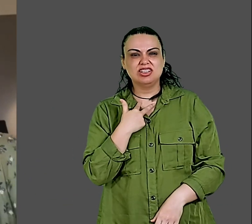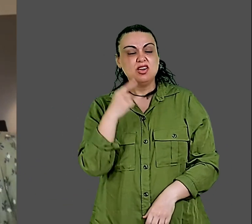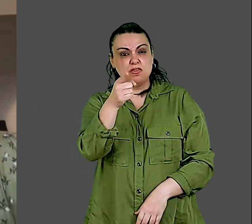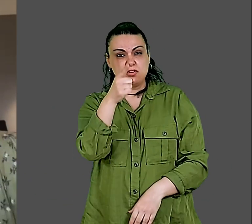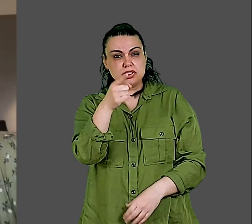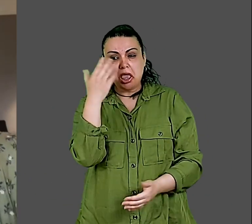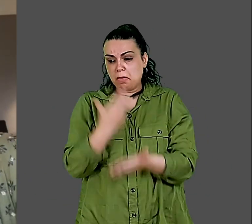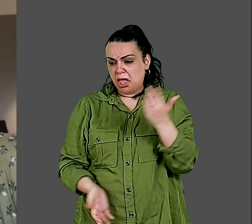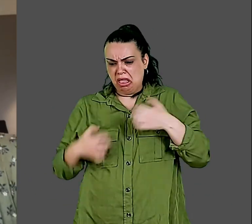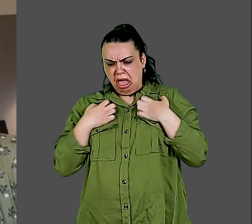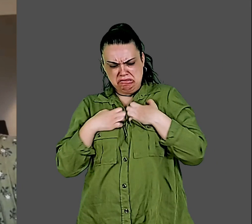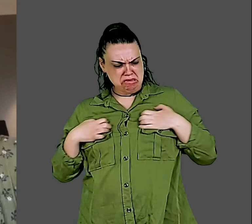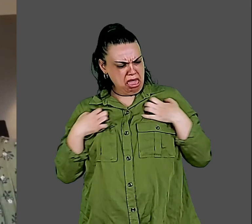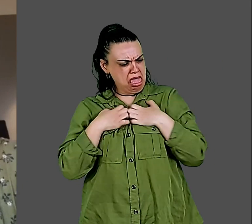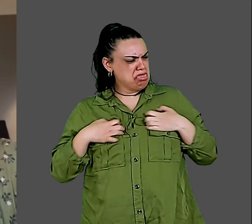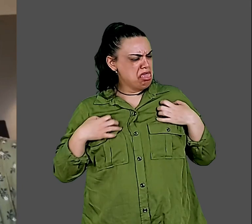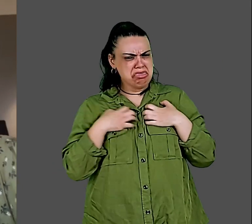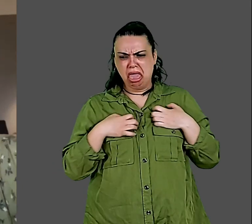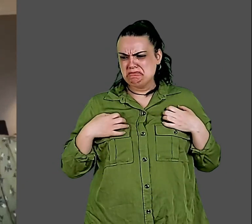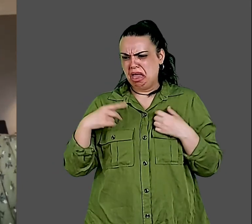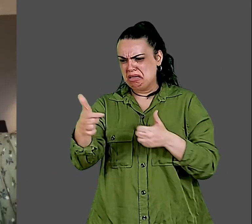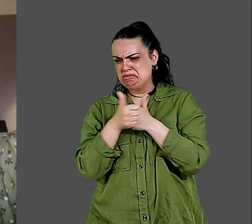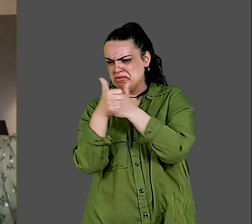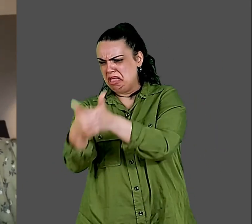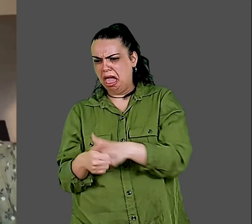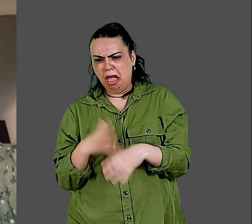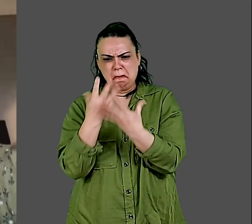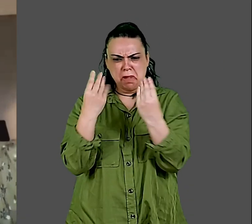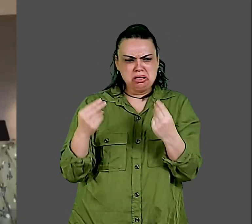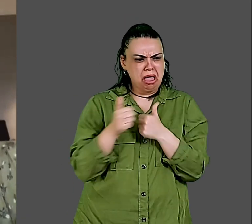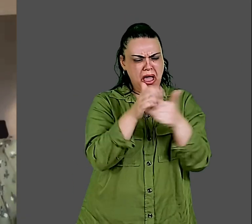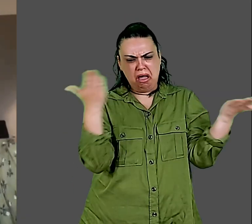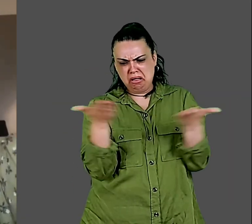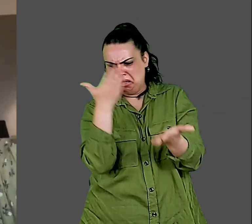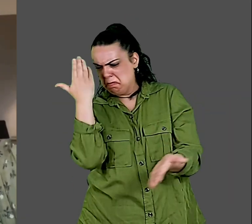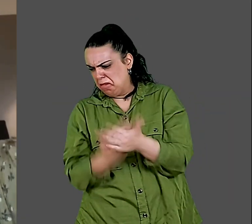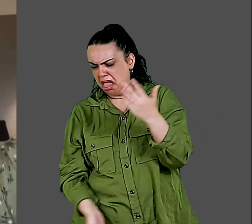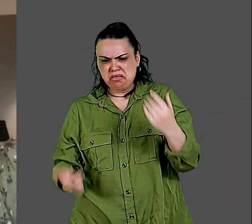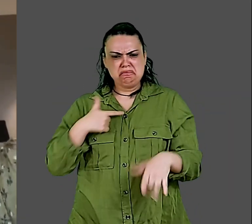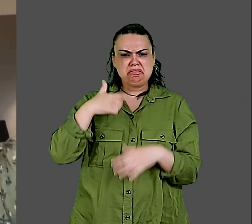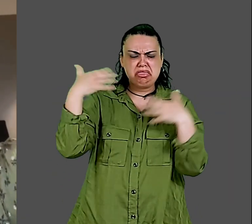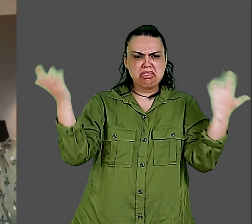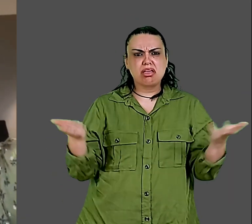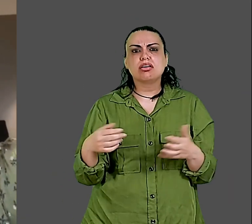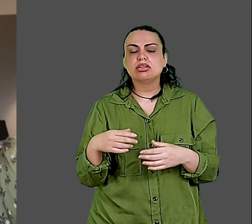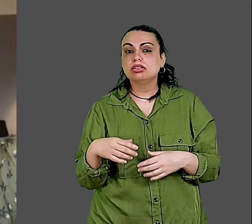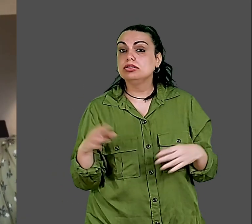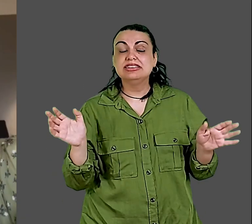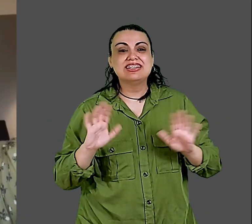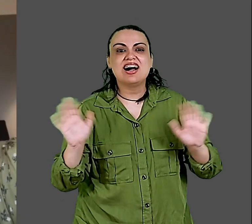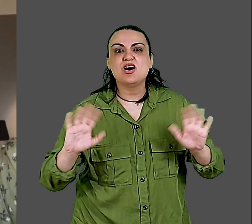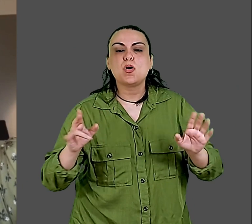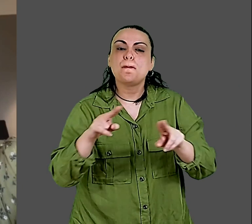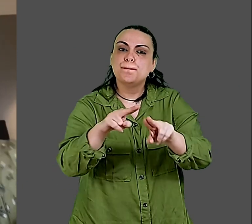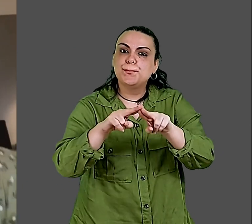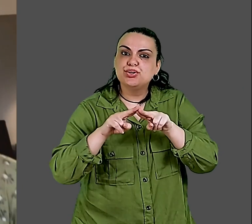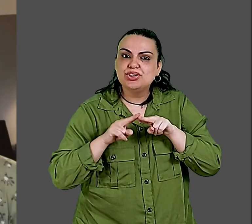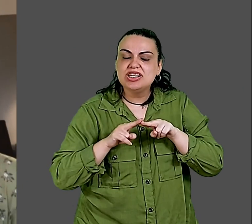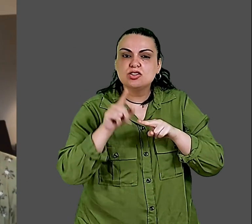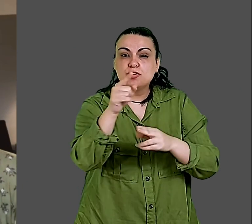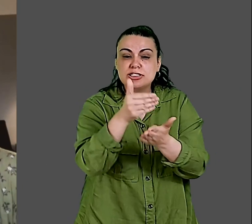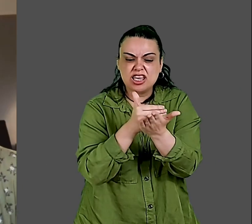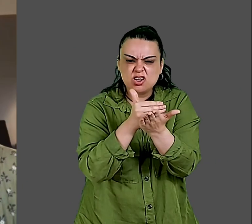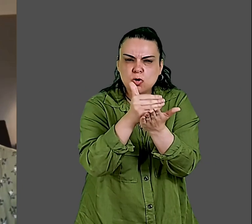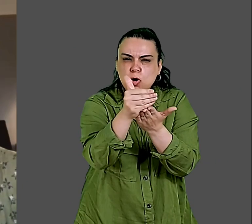Vai ficar perturbado emocionalmente, porque quem te seguia não te segue mais, quem gostava de você não gosta mais. Por isso a necessidade de iniciar